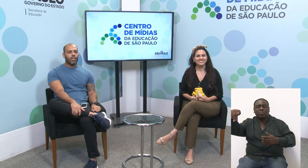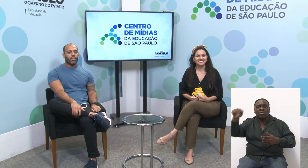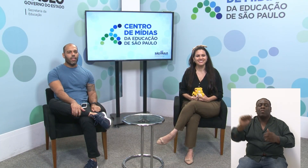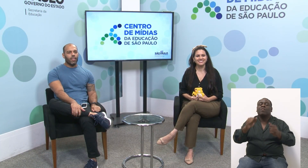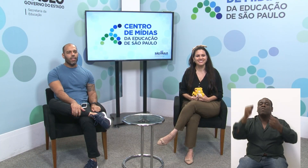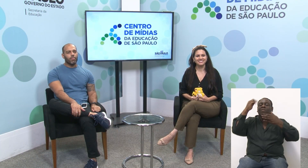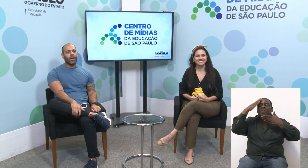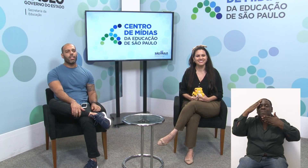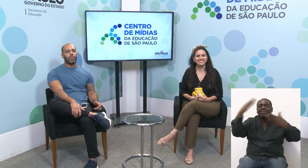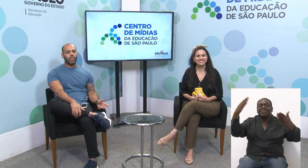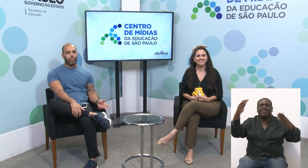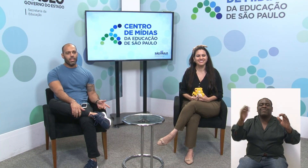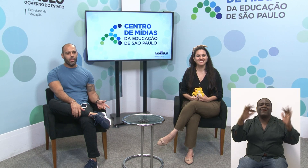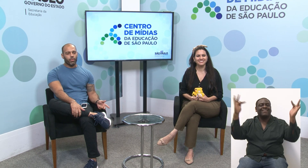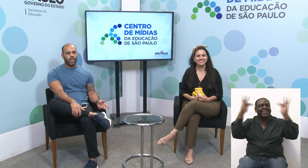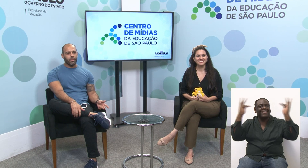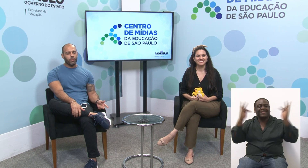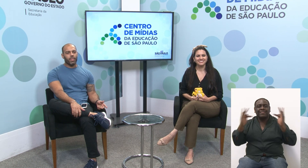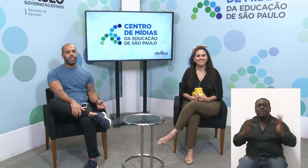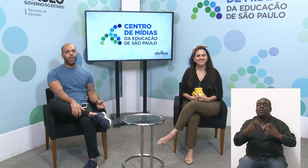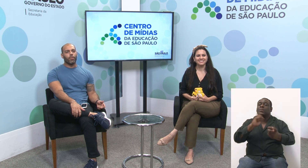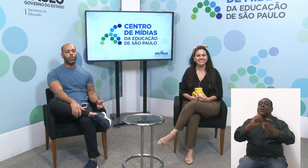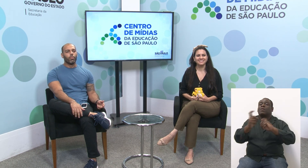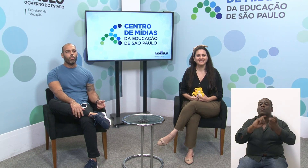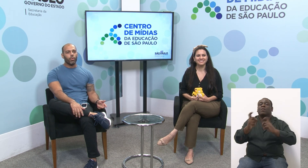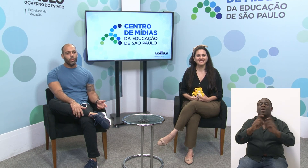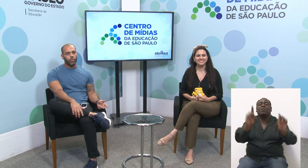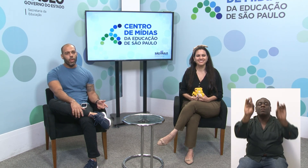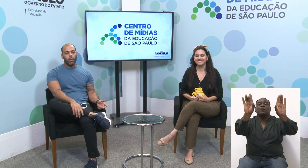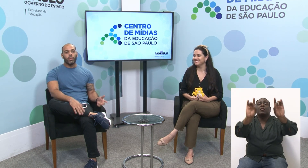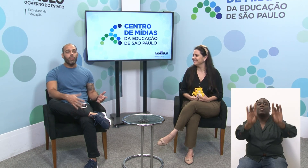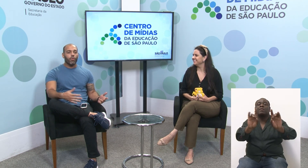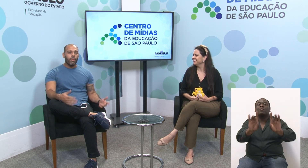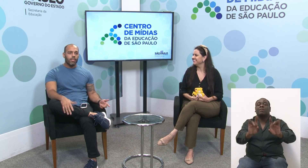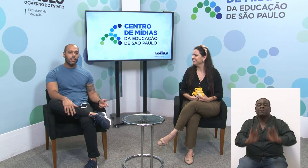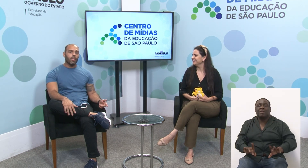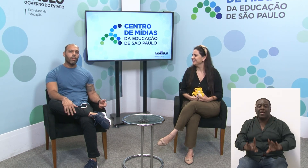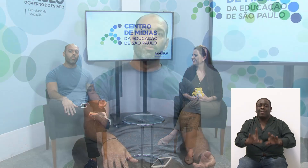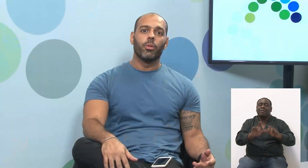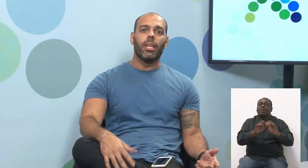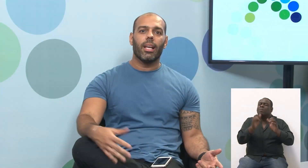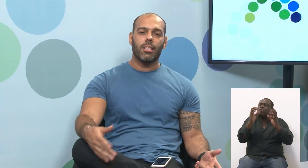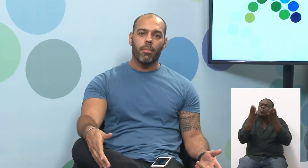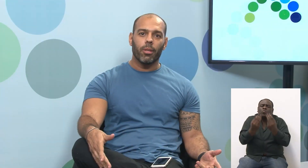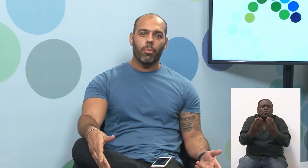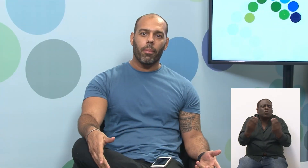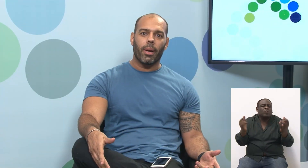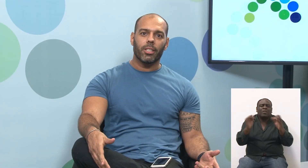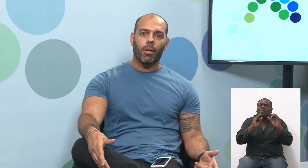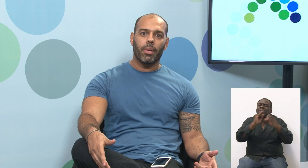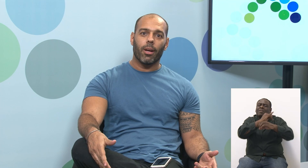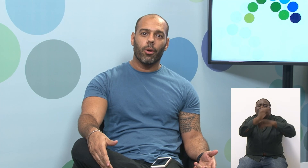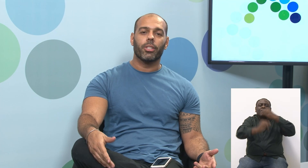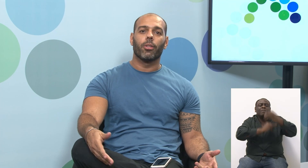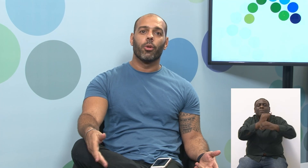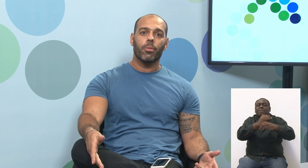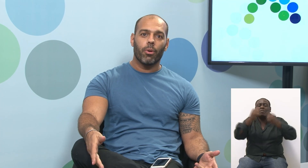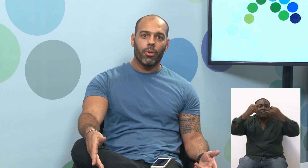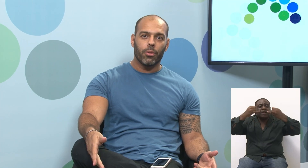tê-los aqui, mais uma TPC de Educação Especial, com muita informação, muito enriquecimento para a prática pedagógica dos